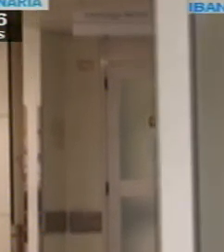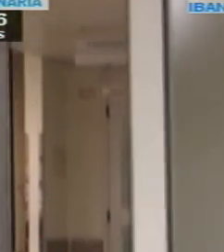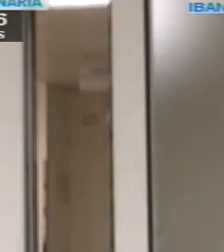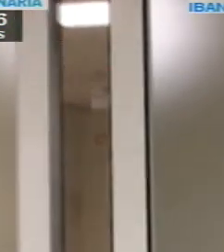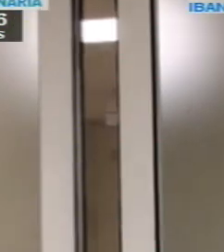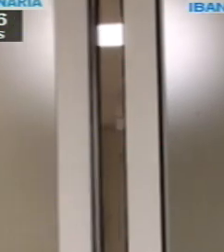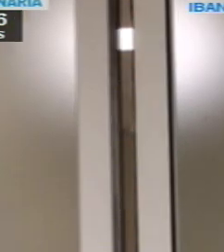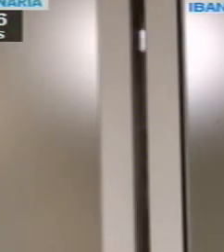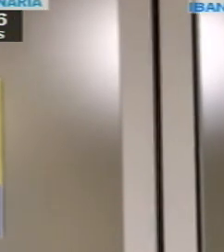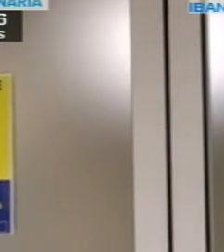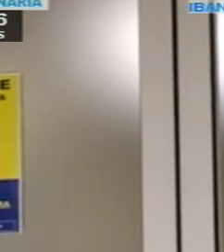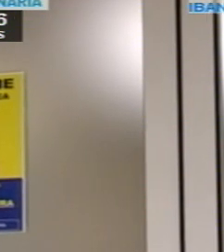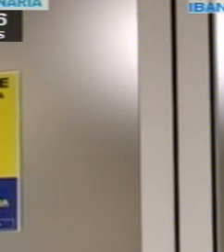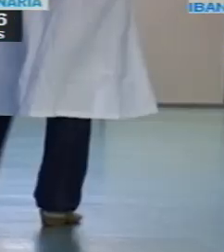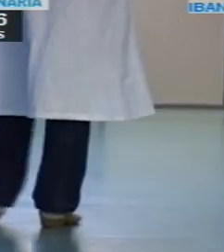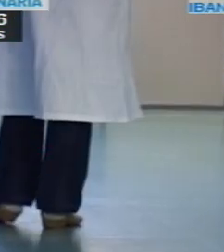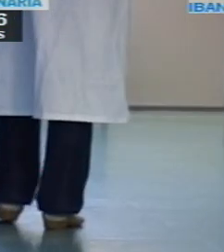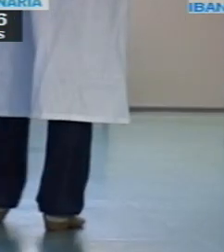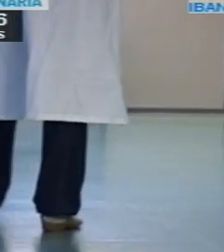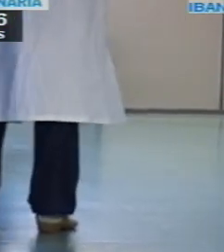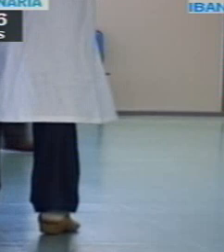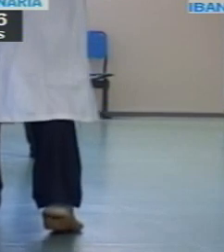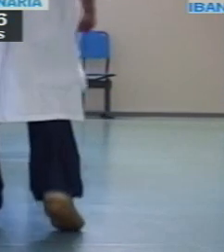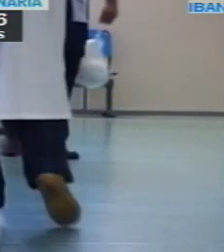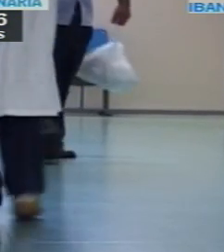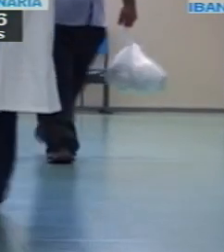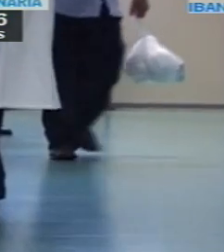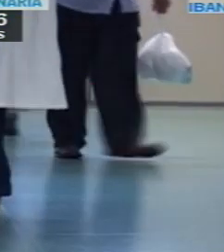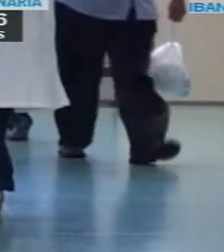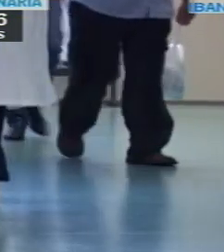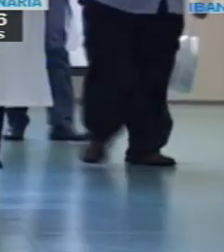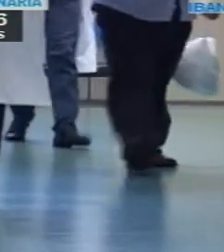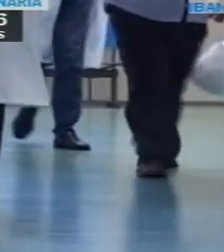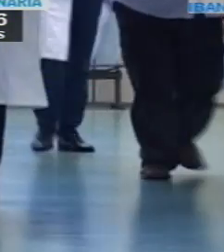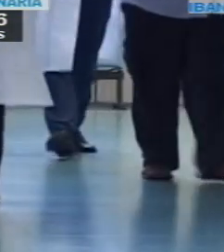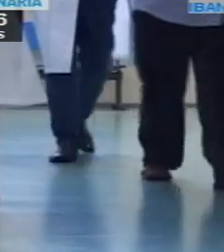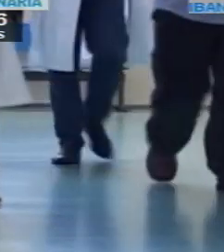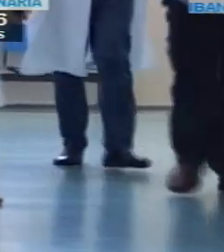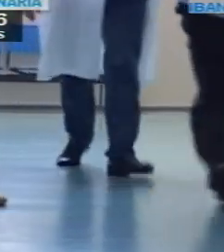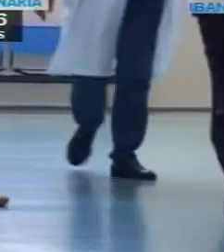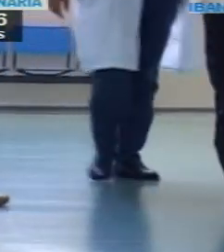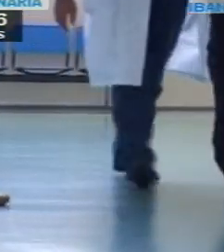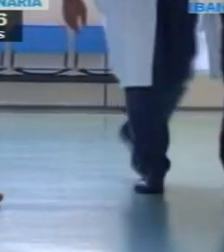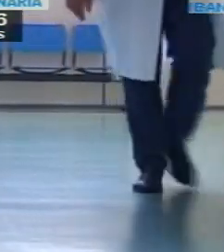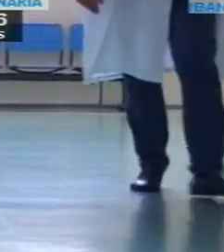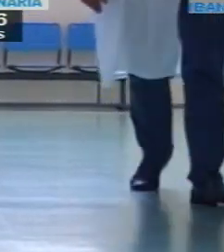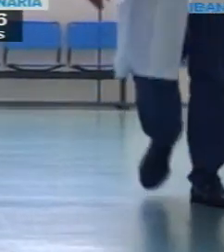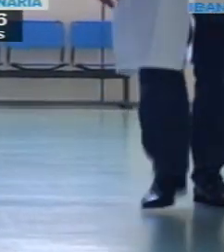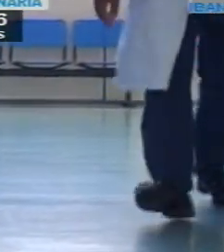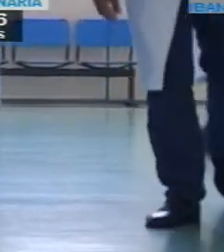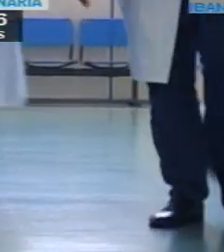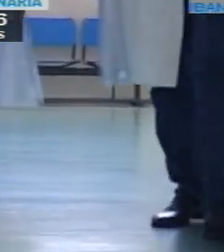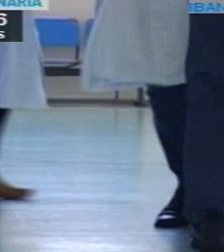state numerose negli ultimi 2 giorni. Si potrà entrare in via San Massimo e nel punto prelievi dell'ospedale Sant'Antonio da